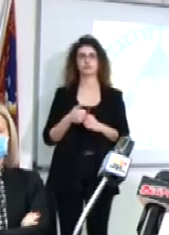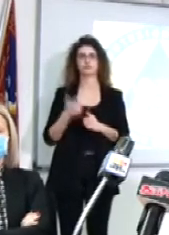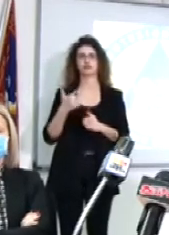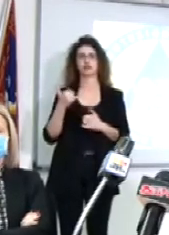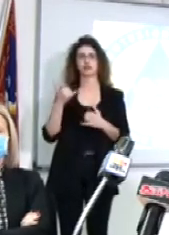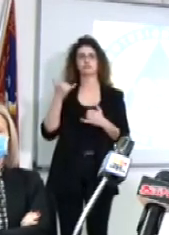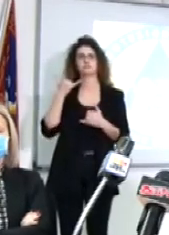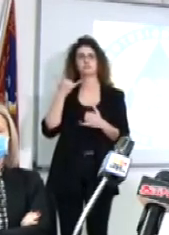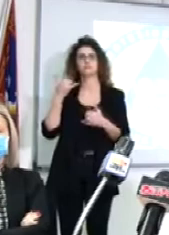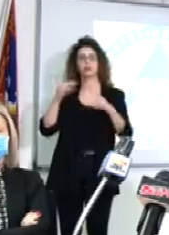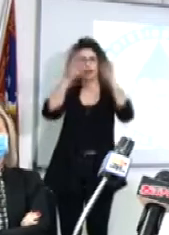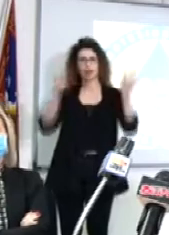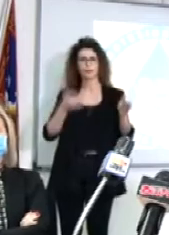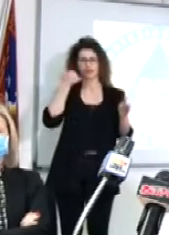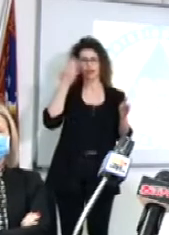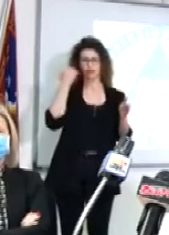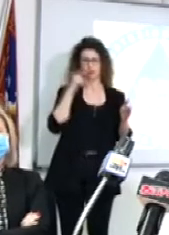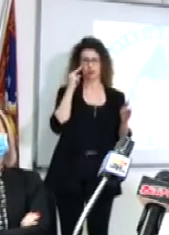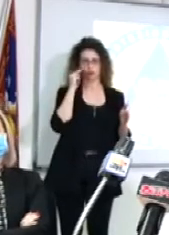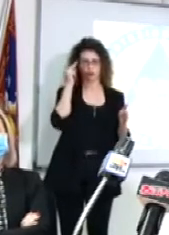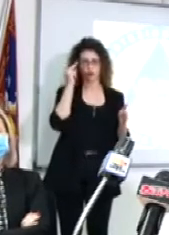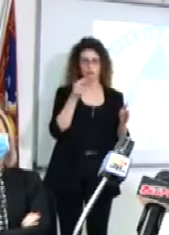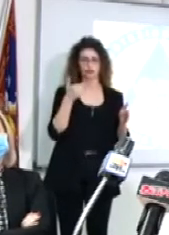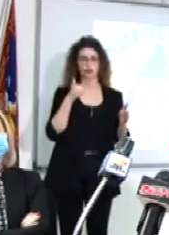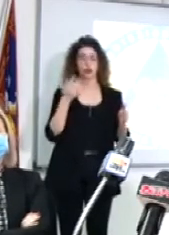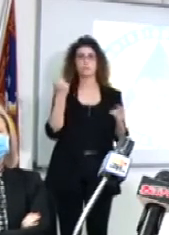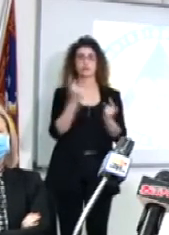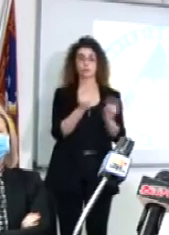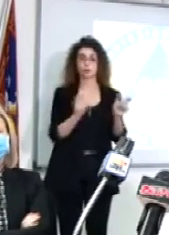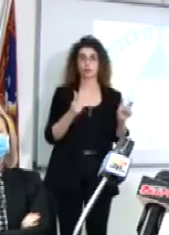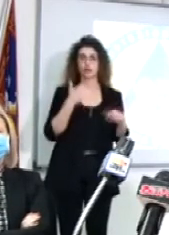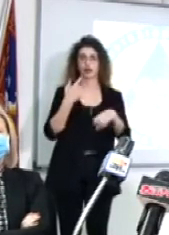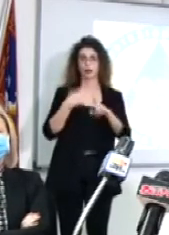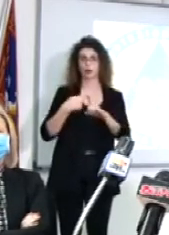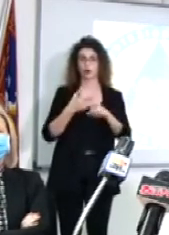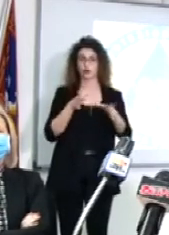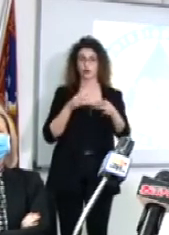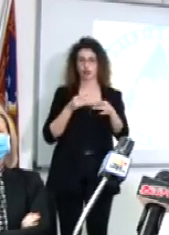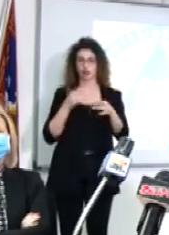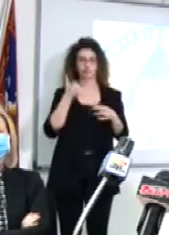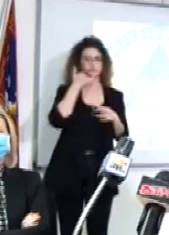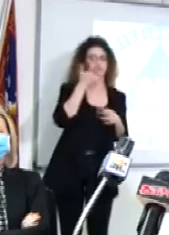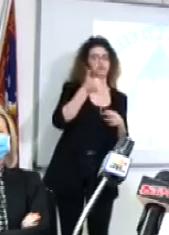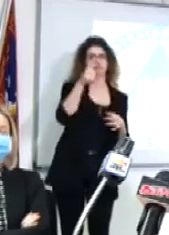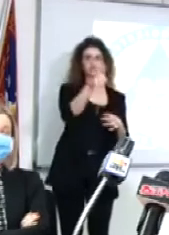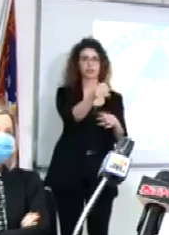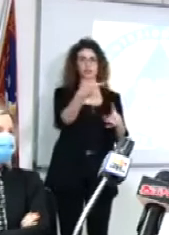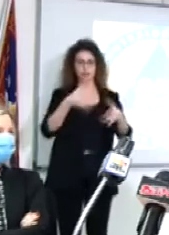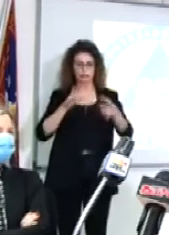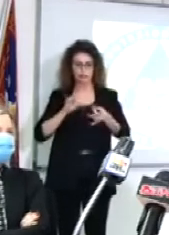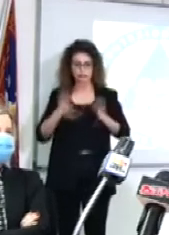più rigorose divieto di spostamento tra comuni se non per motivi di lavoro salute o per tornare alla propria residenza